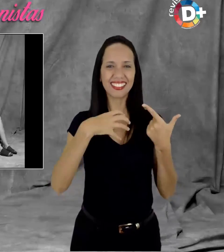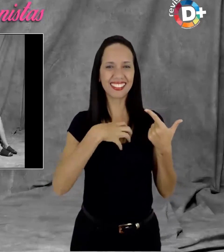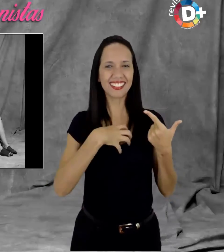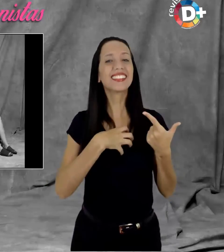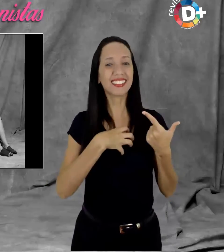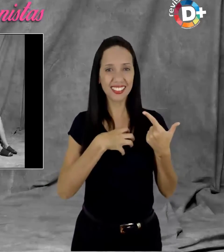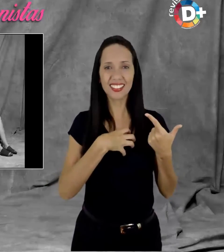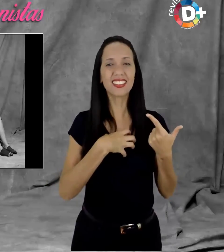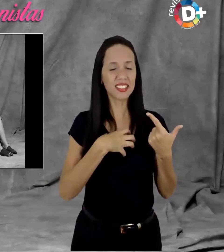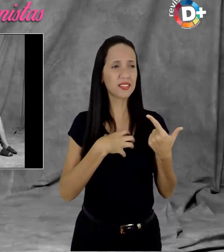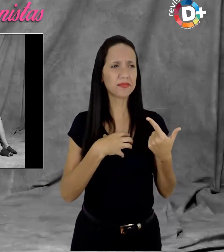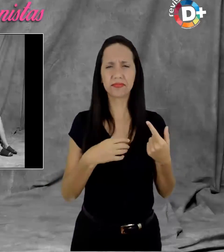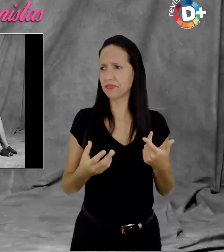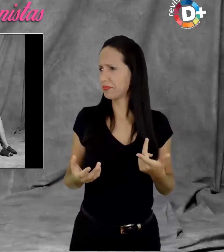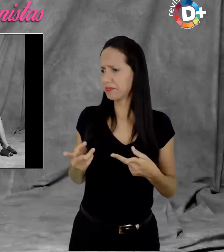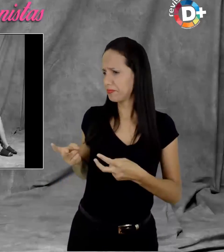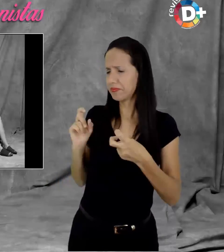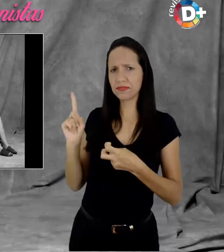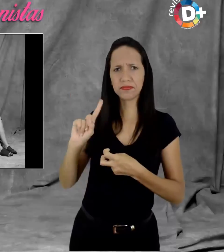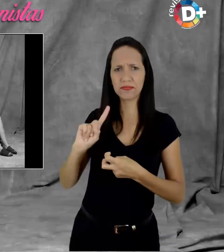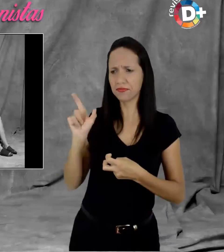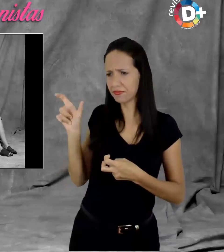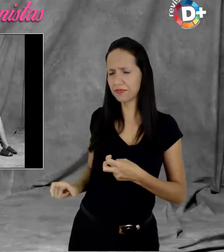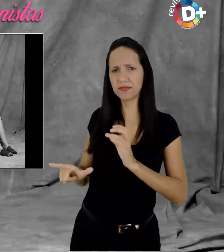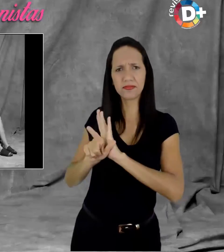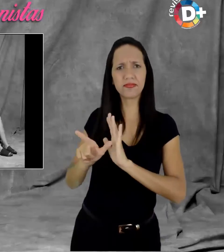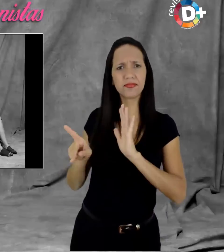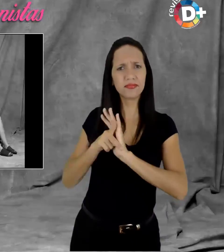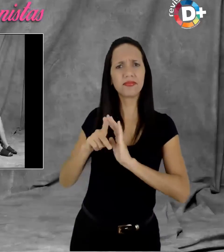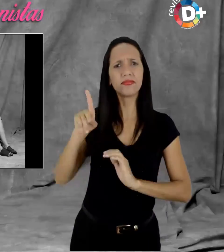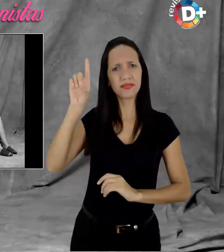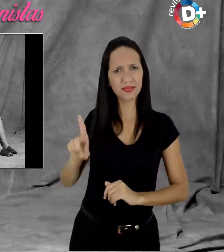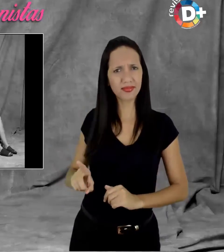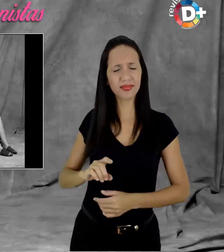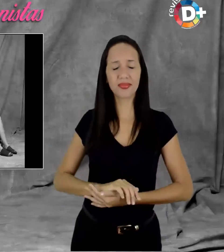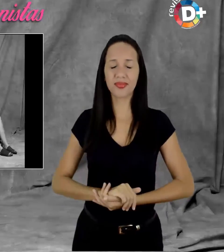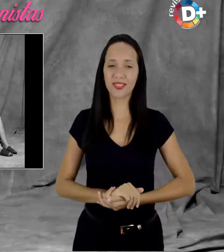é recorrente ouvir que não prestam atenção à sua deficiência.